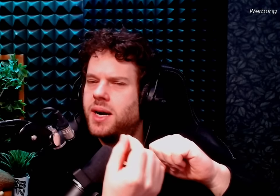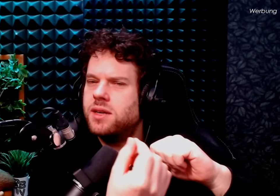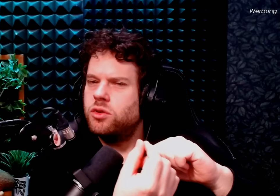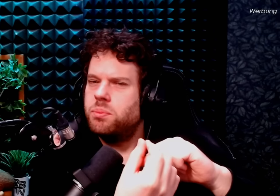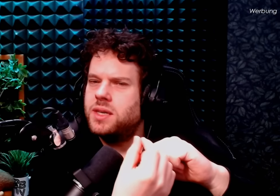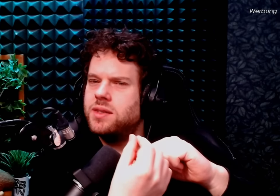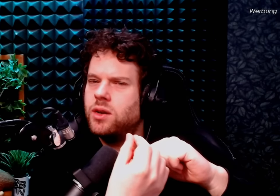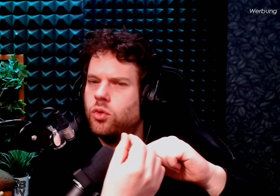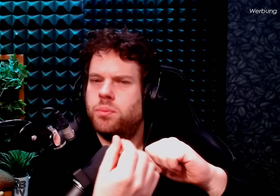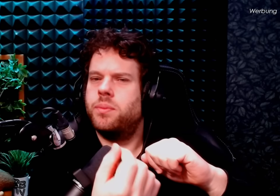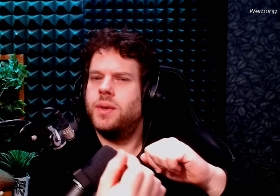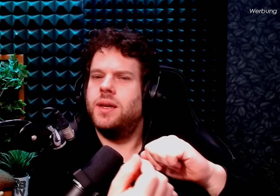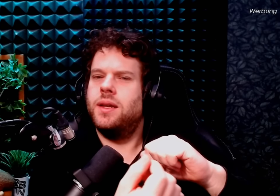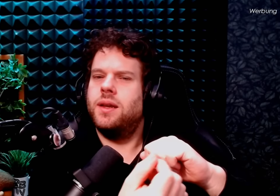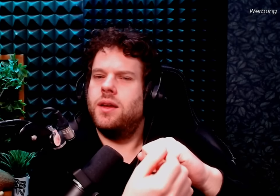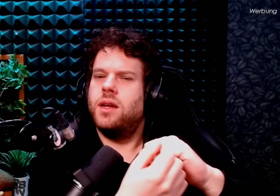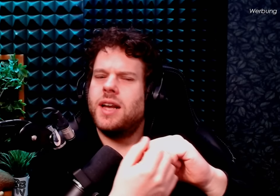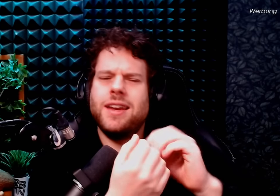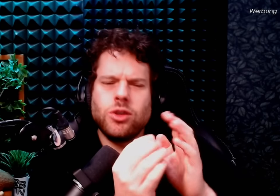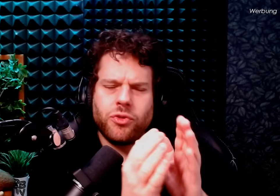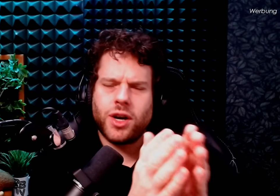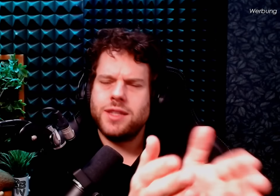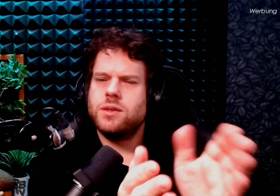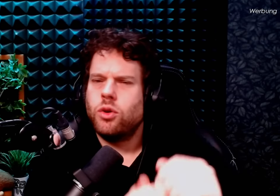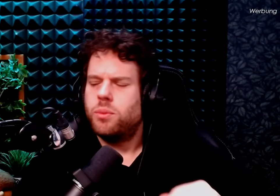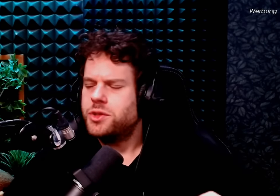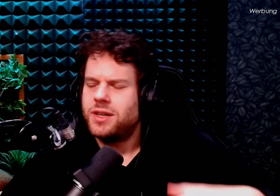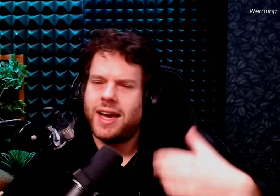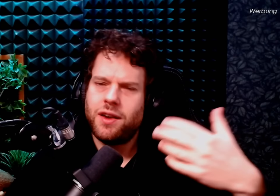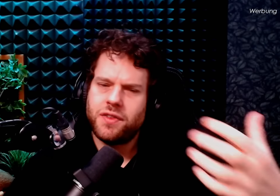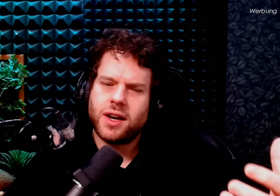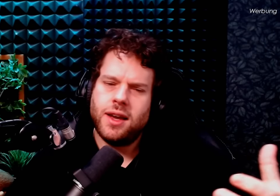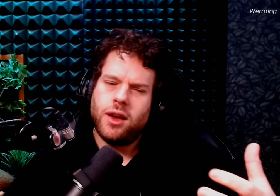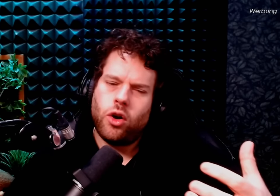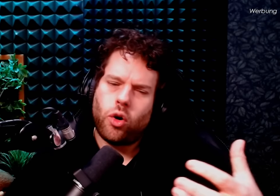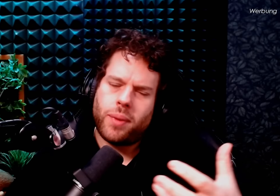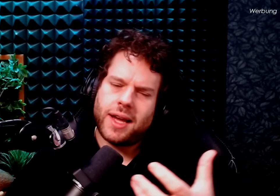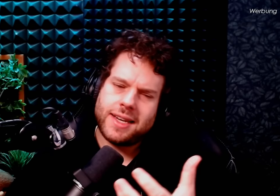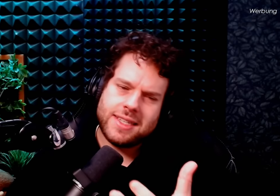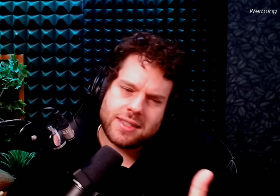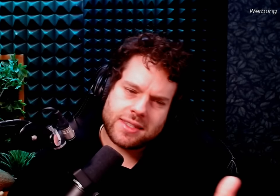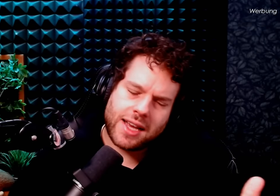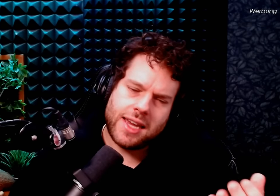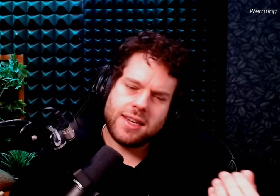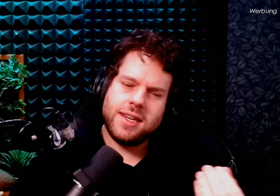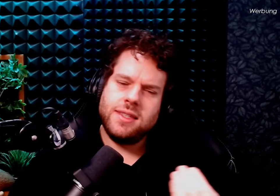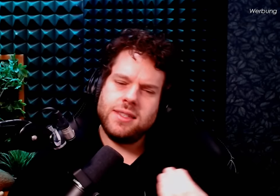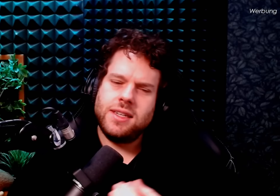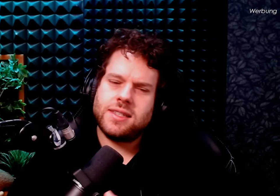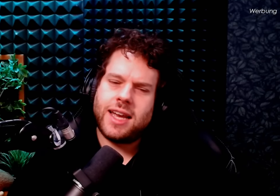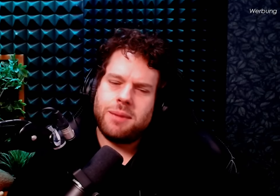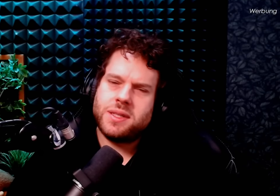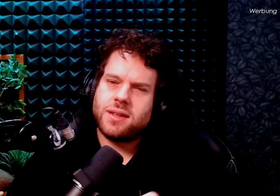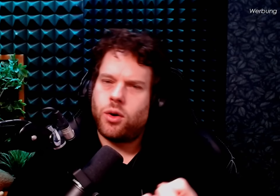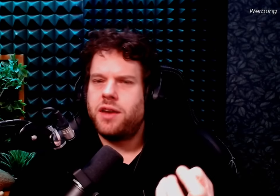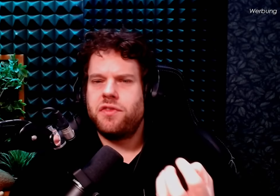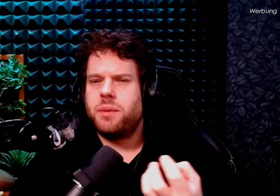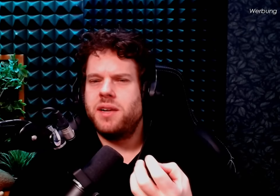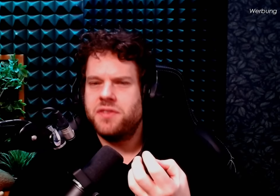mal so ein bisschen um. Gar nicht, um voranzukommen, sondern einfach, um diese Zeit in sich selbst auch einfach mal